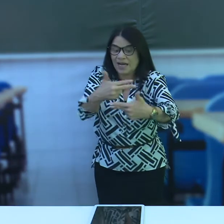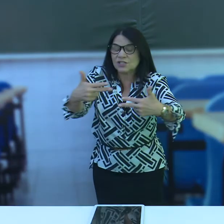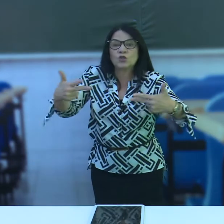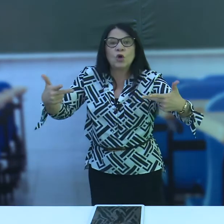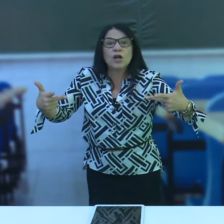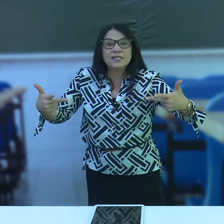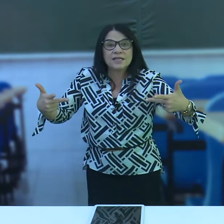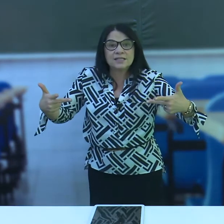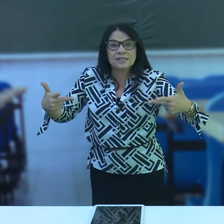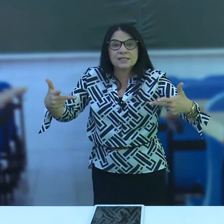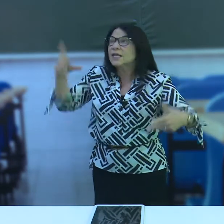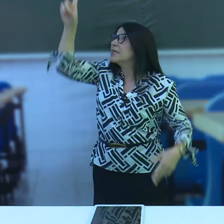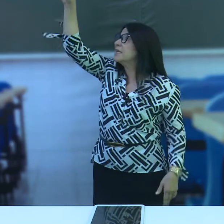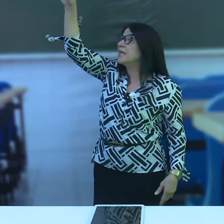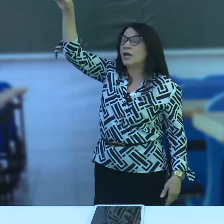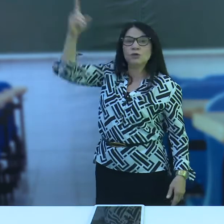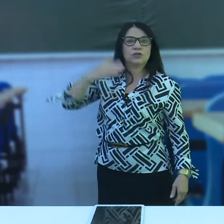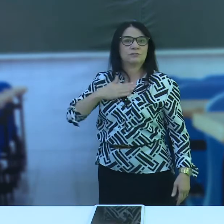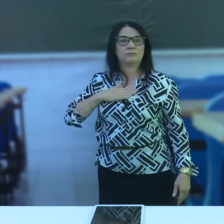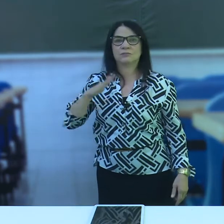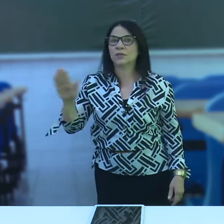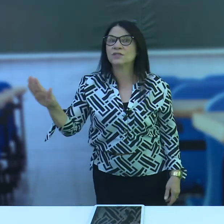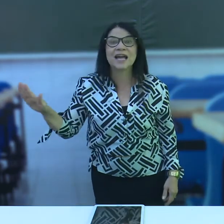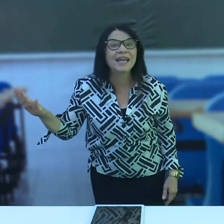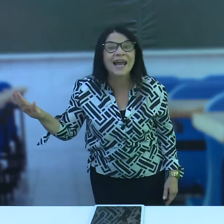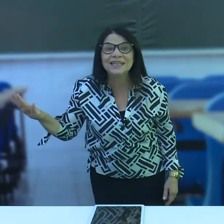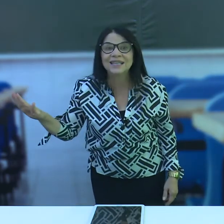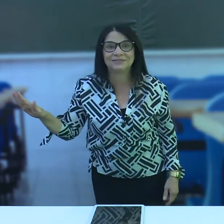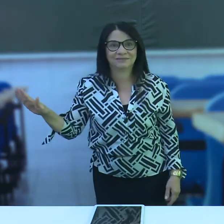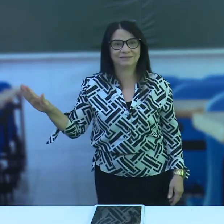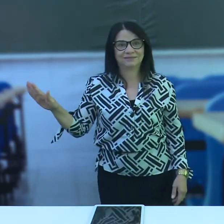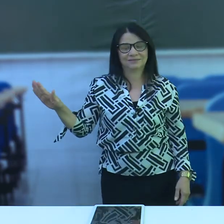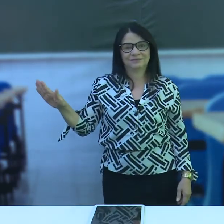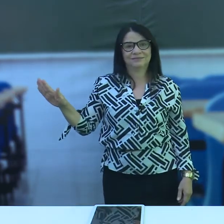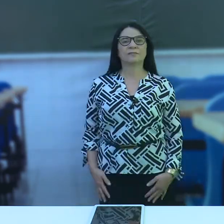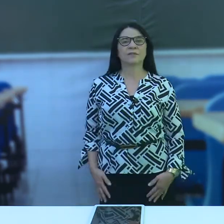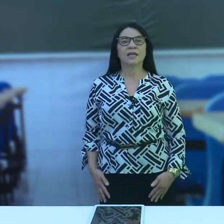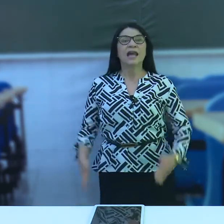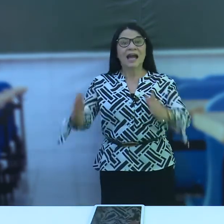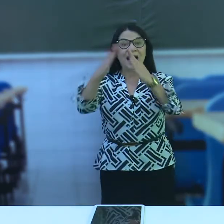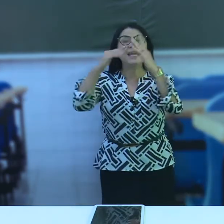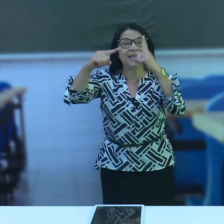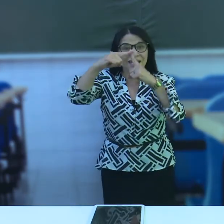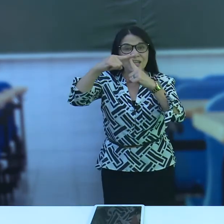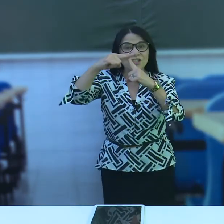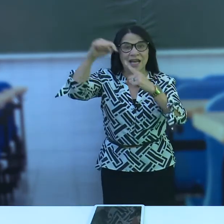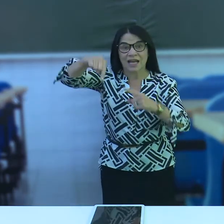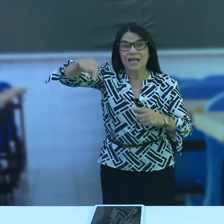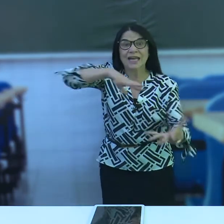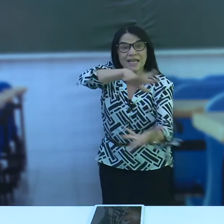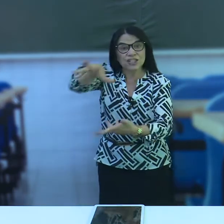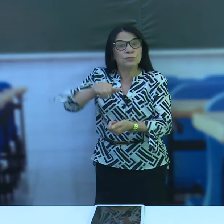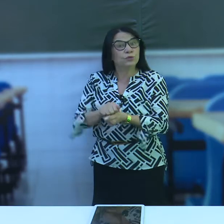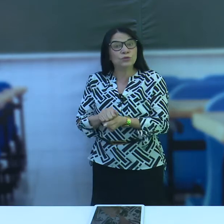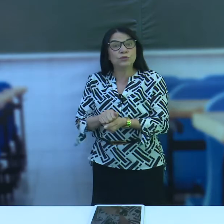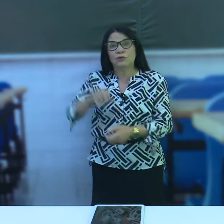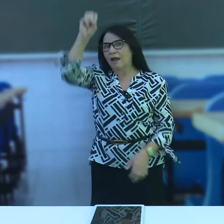pelas coisas que Deus não se agrada. A igreja neste mundo